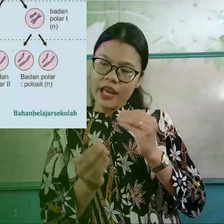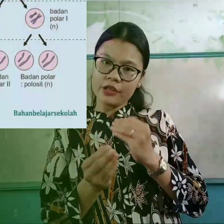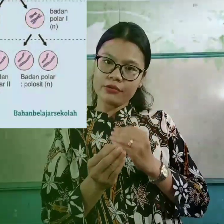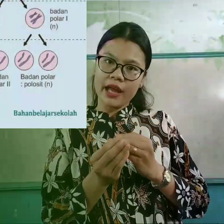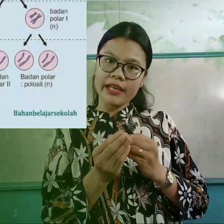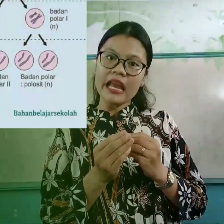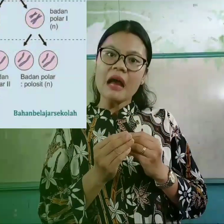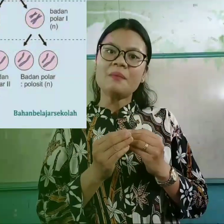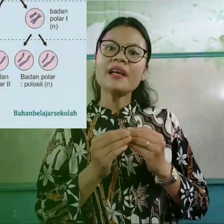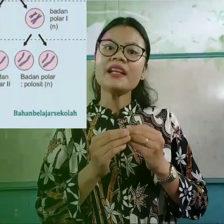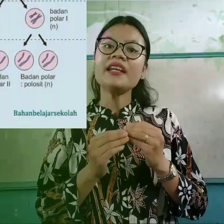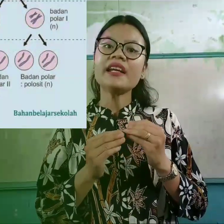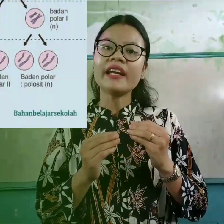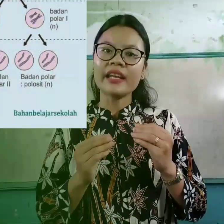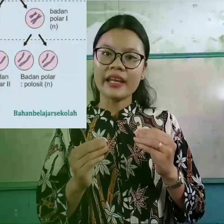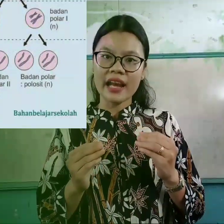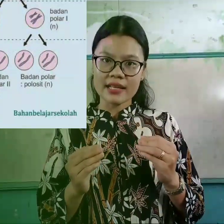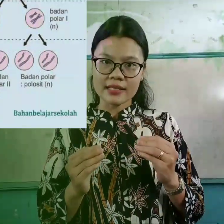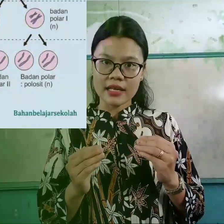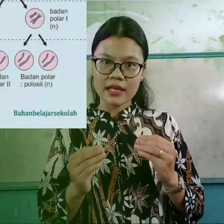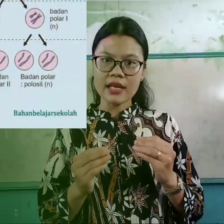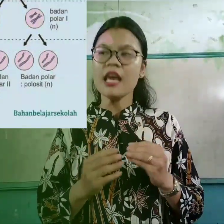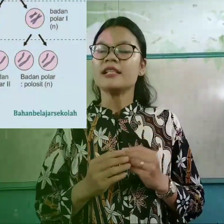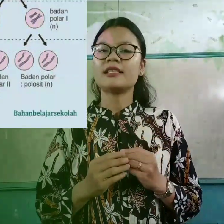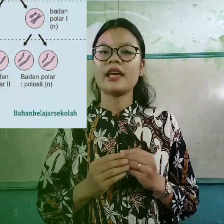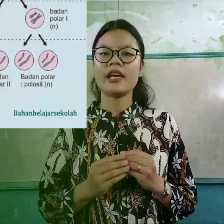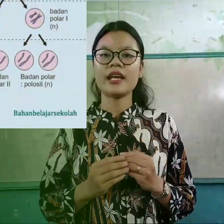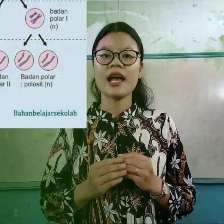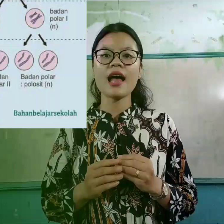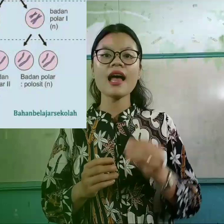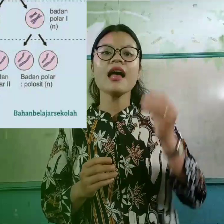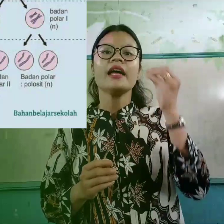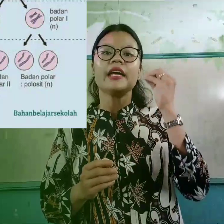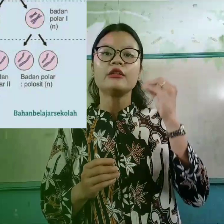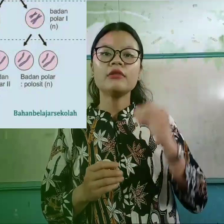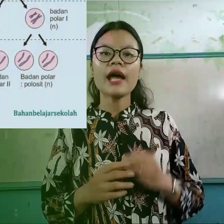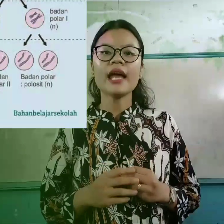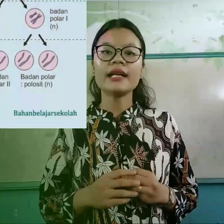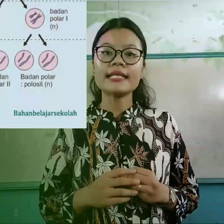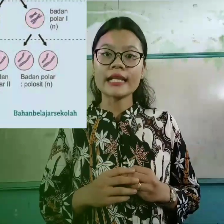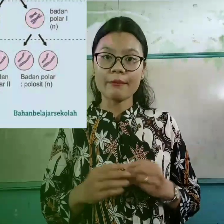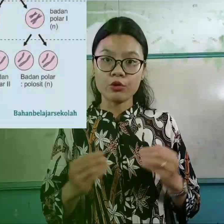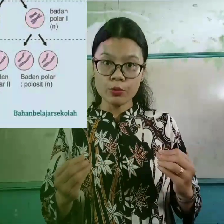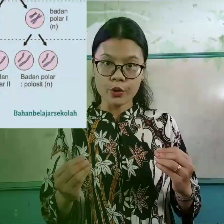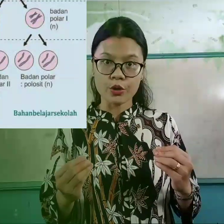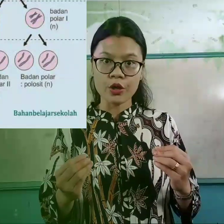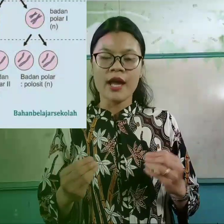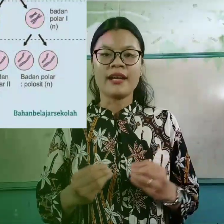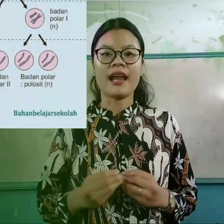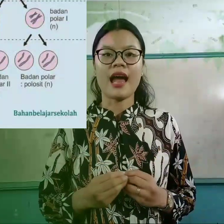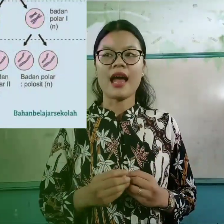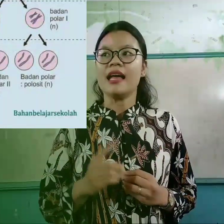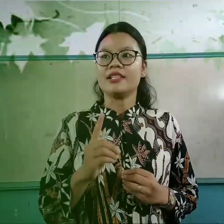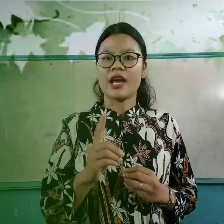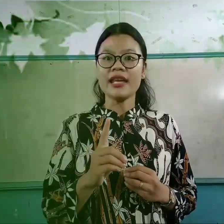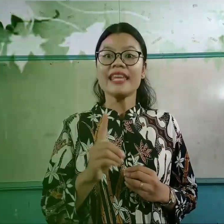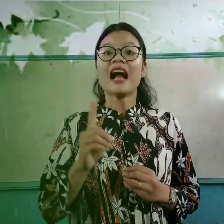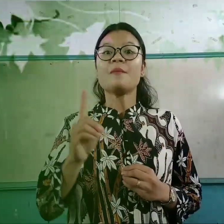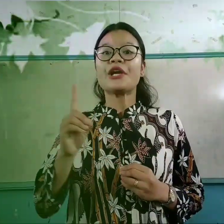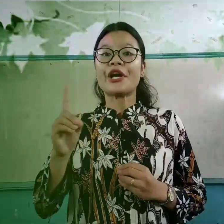itu tadi berdegenerasi sehingga itulah yang diserap tubuh. Nah, jadi yang